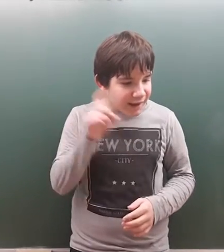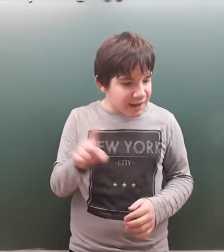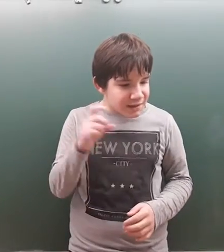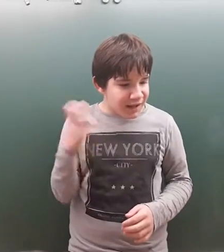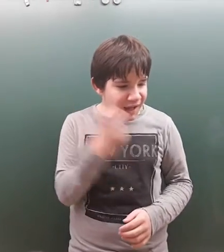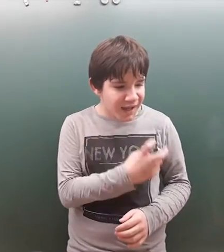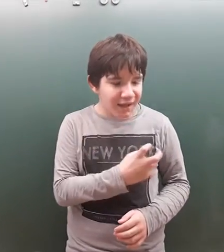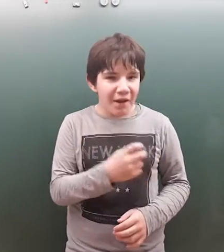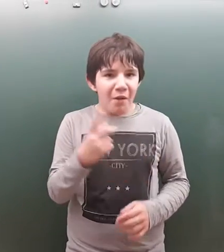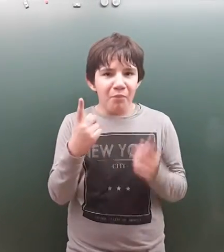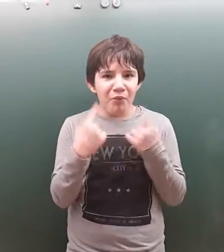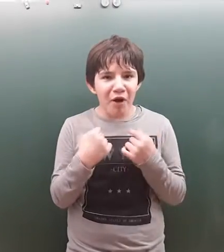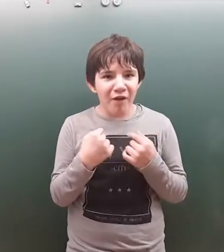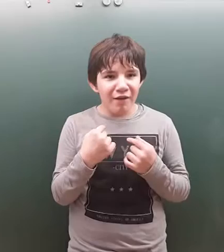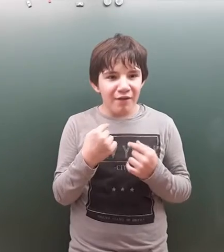Grèces crient, pleurent,